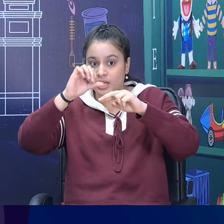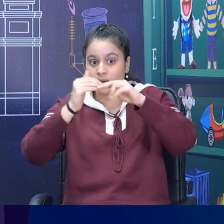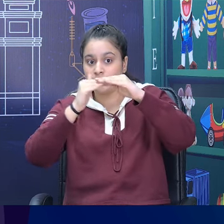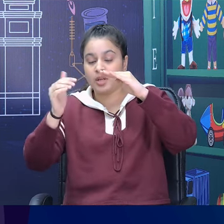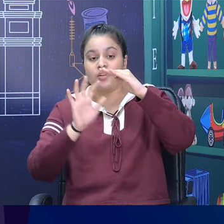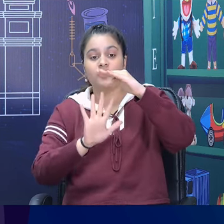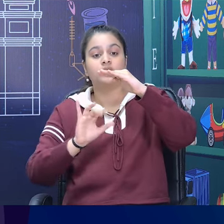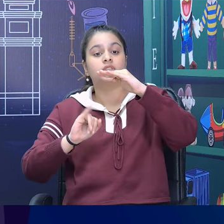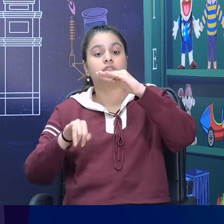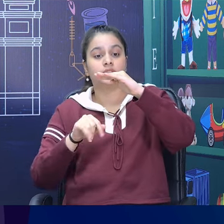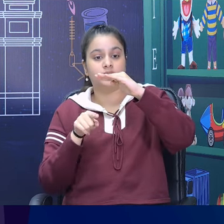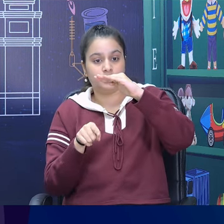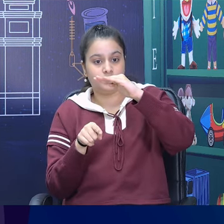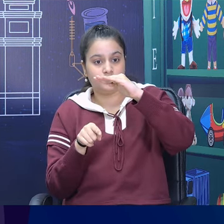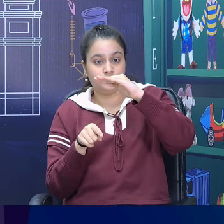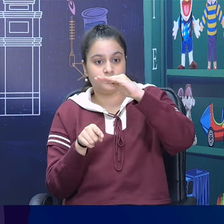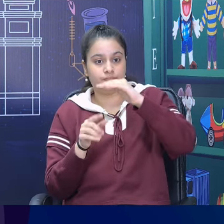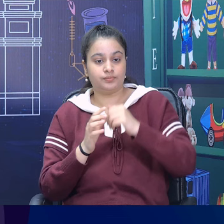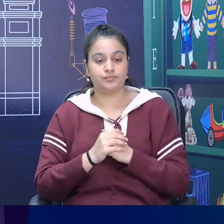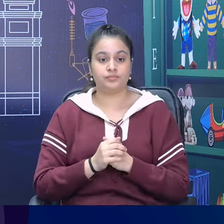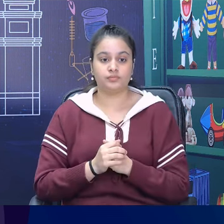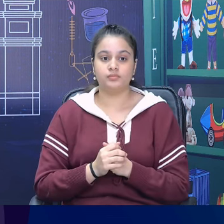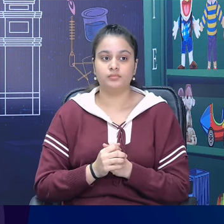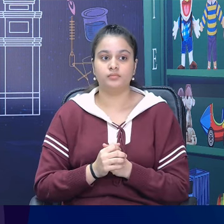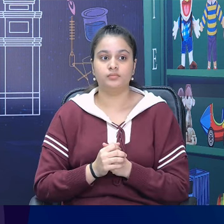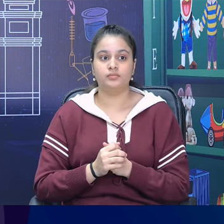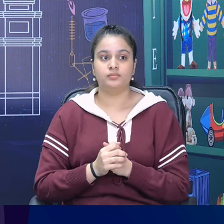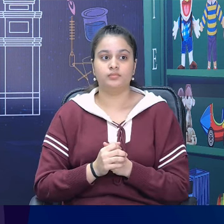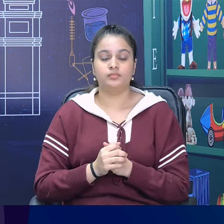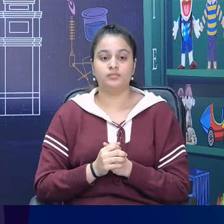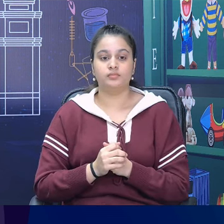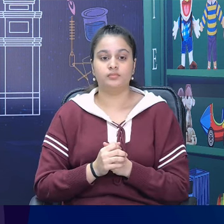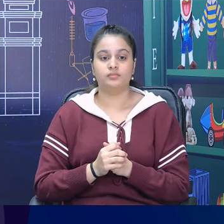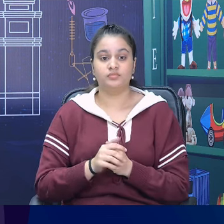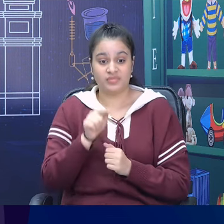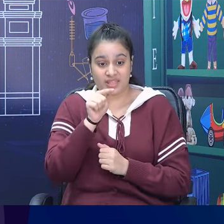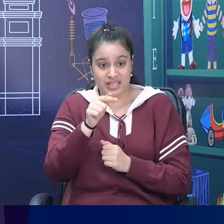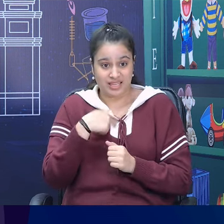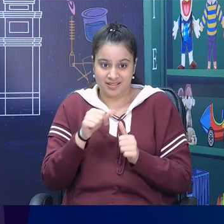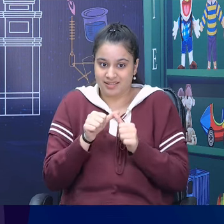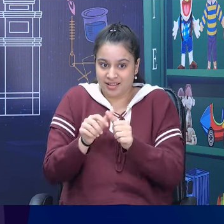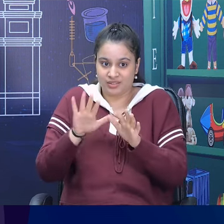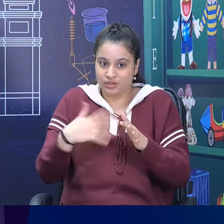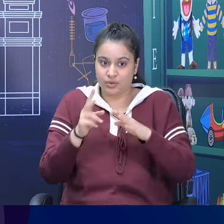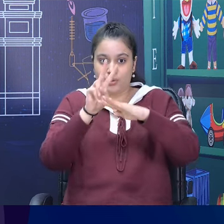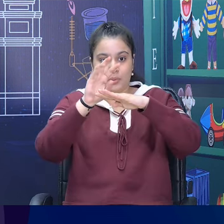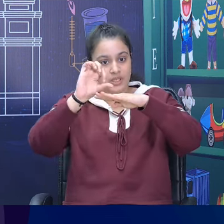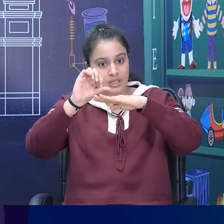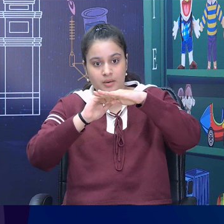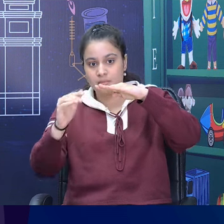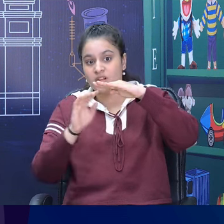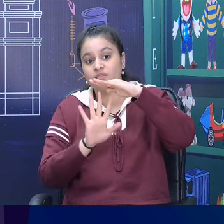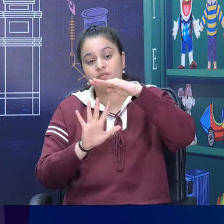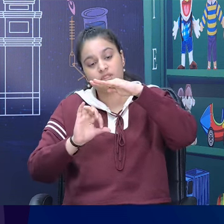हमारे पास जो नंबर निकल कर आता है वो आता है 29/7 56 तो ये एक एक रेशनल नंबर है जो